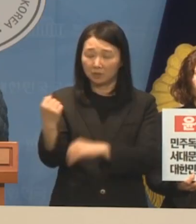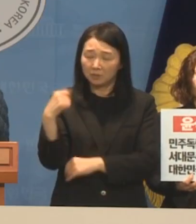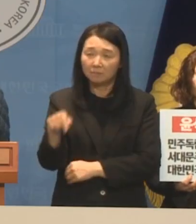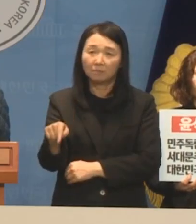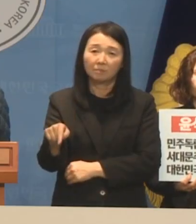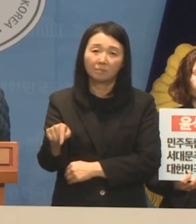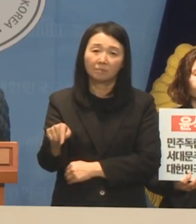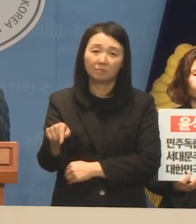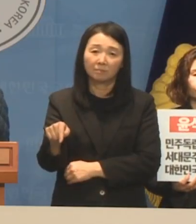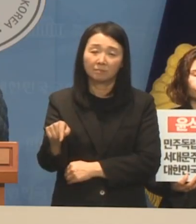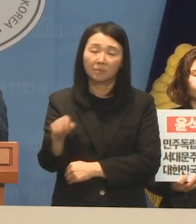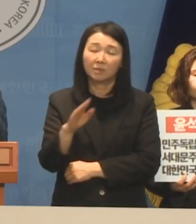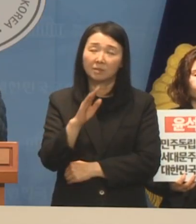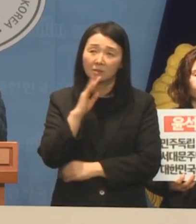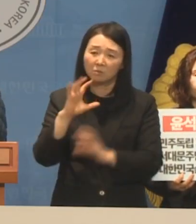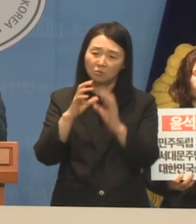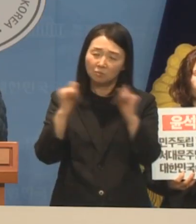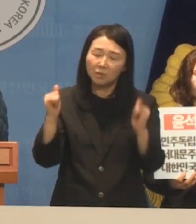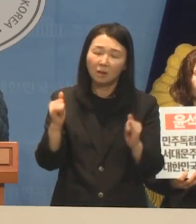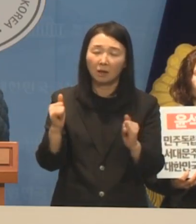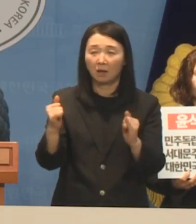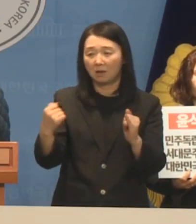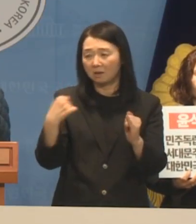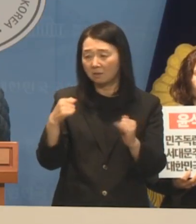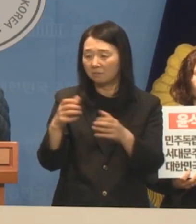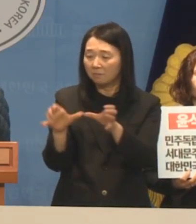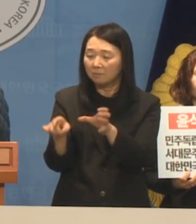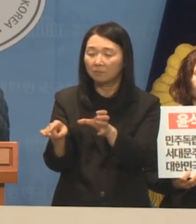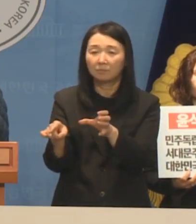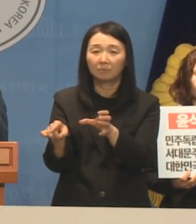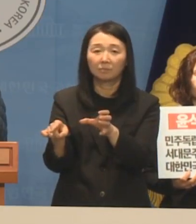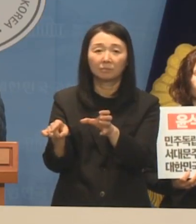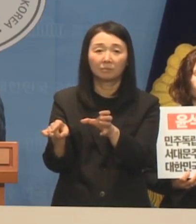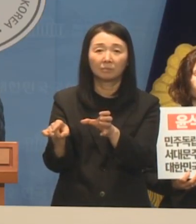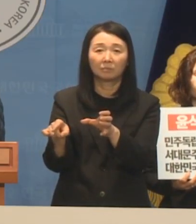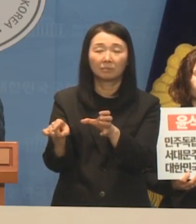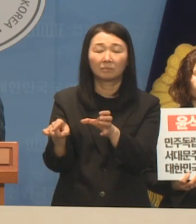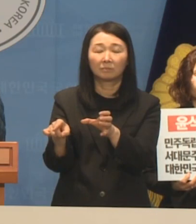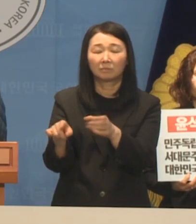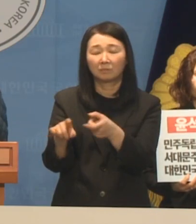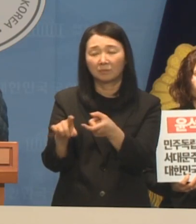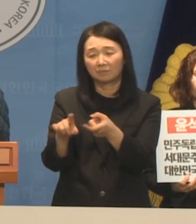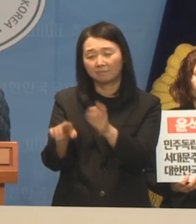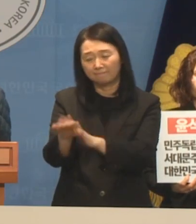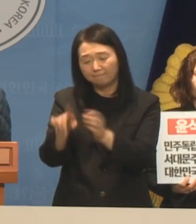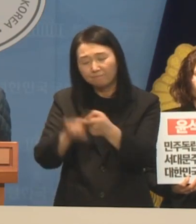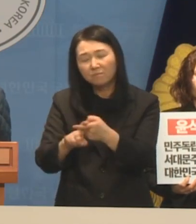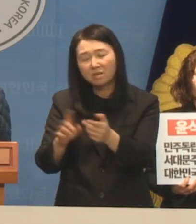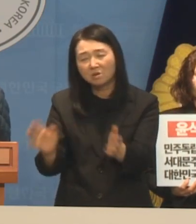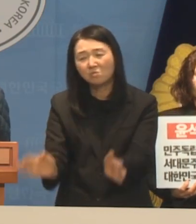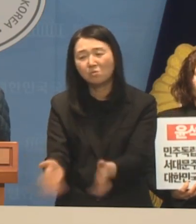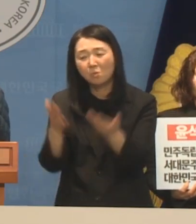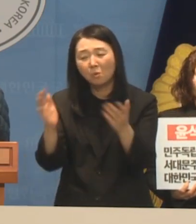국민의힘당이라고 하는 정말 이 국민의 짐 세력이 극우 세력을